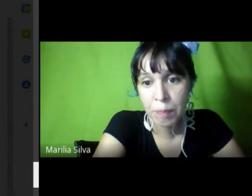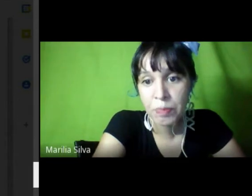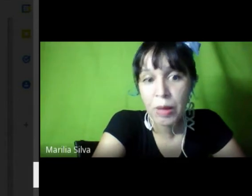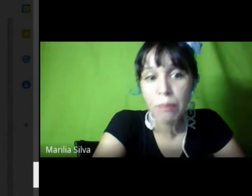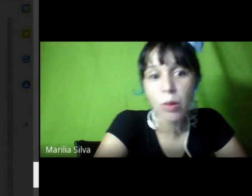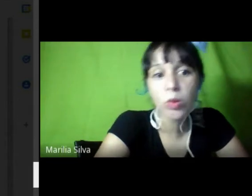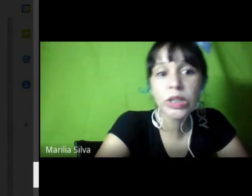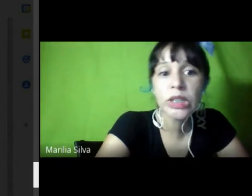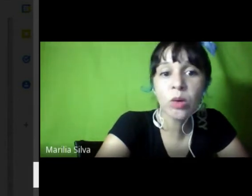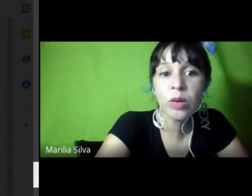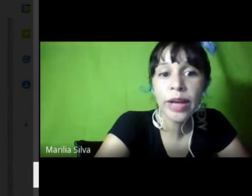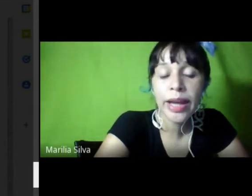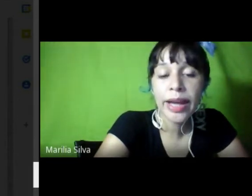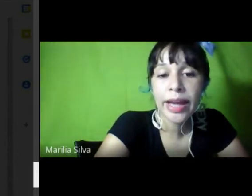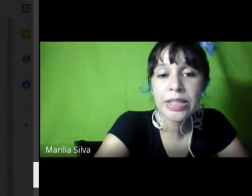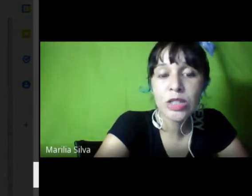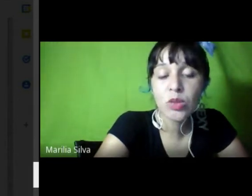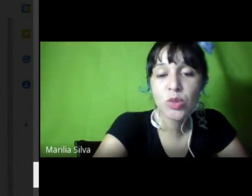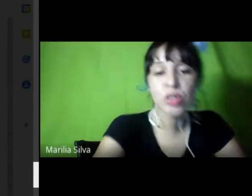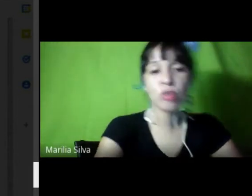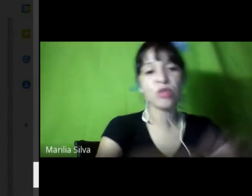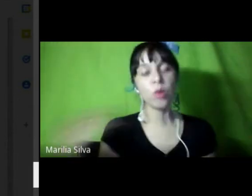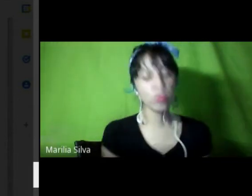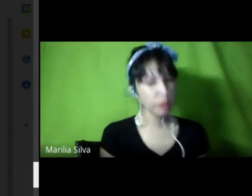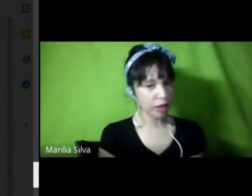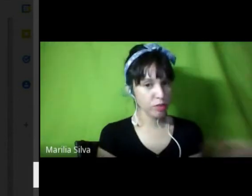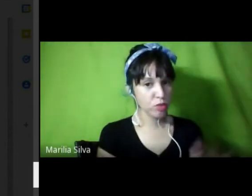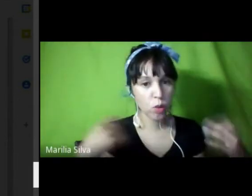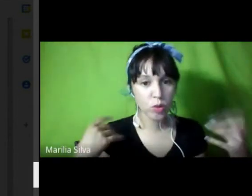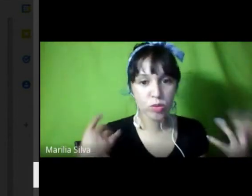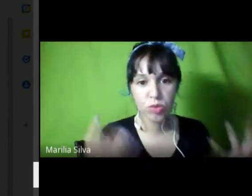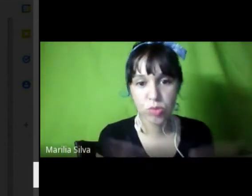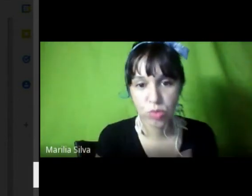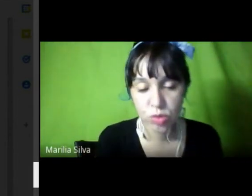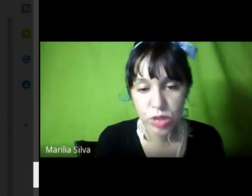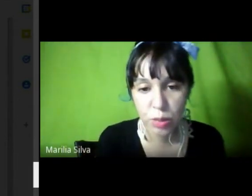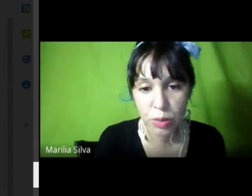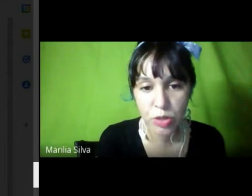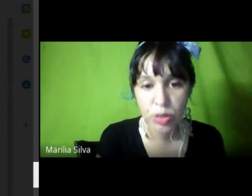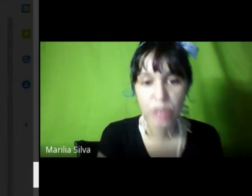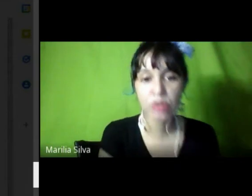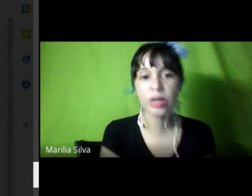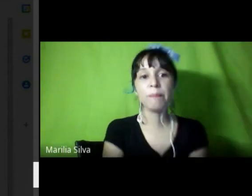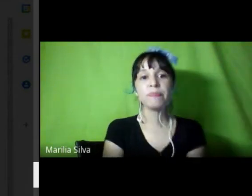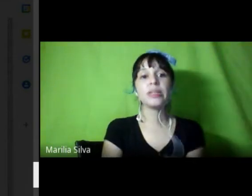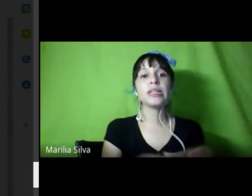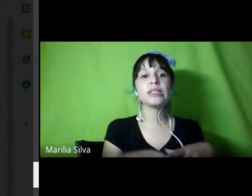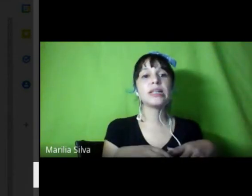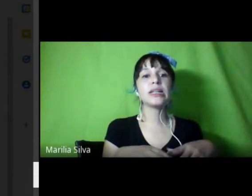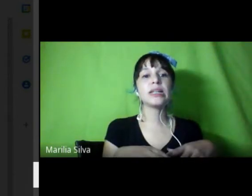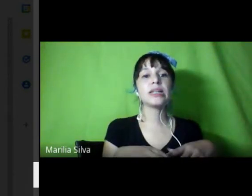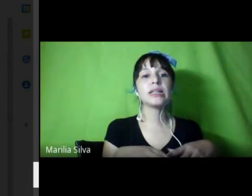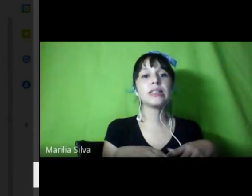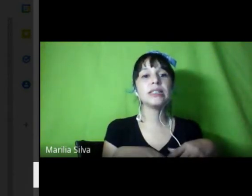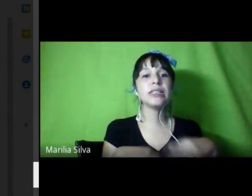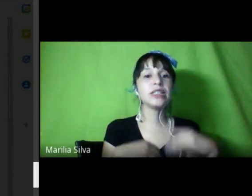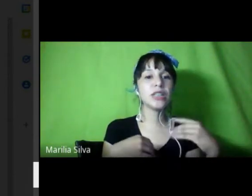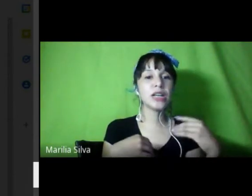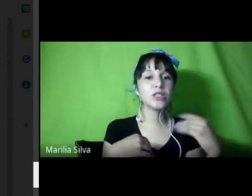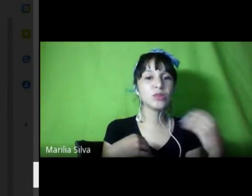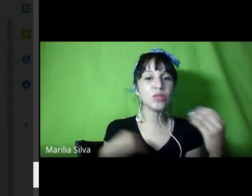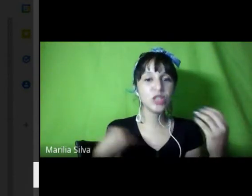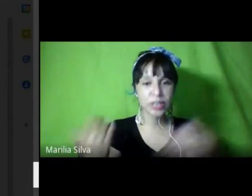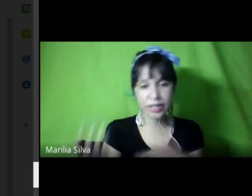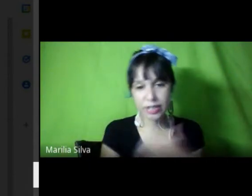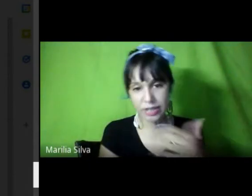sinalizada. Bom, então, esses surdos não tiveram contatos com outros surdos, que pode ocasionar nessa